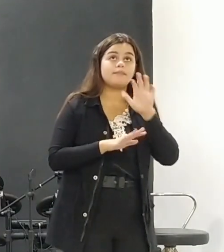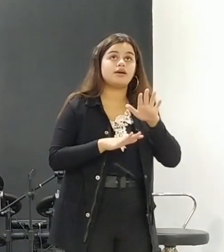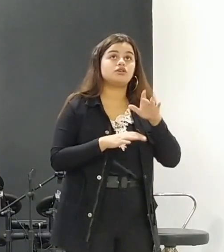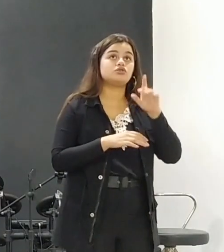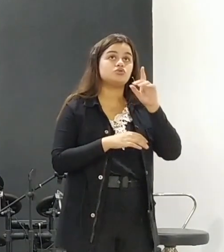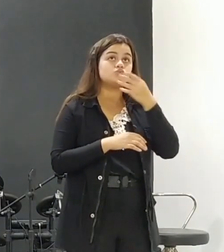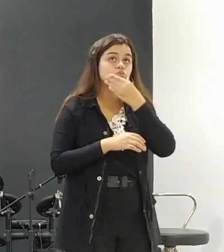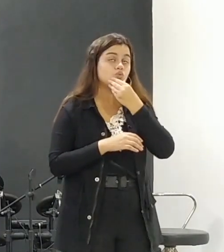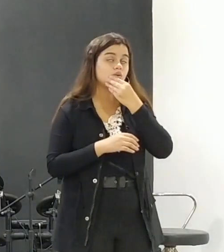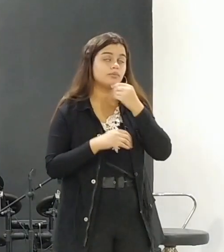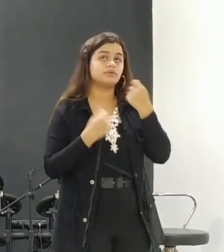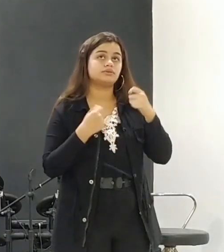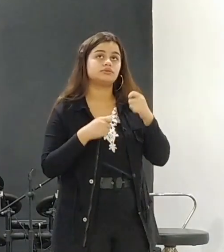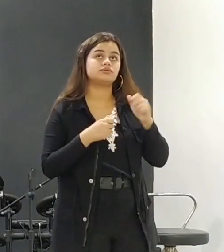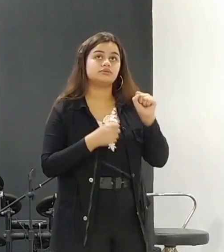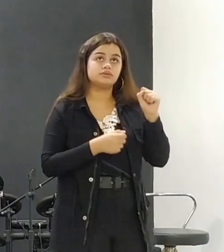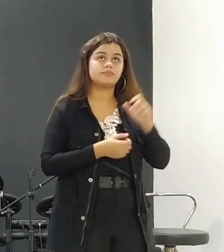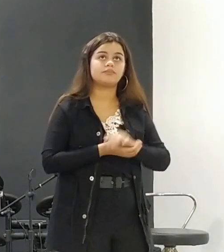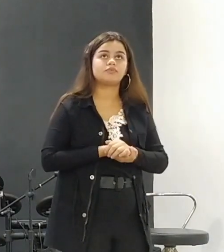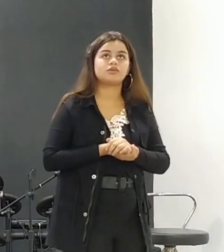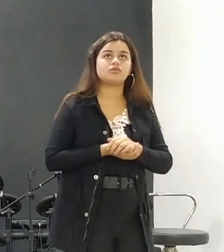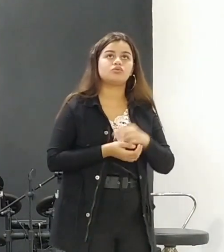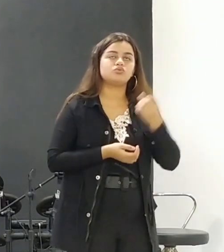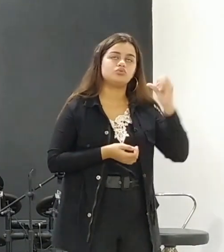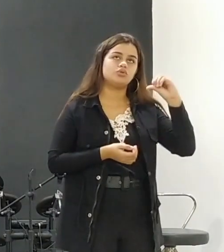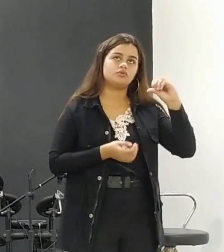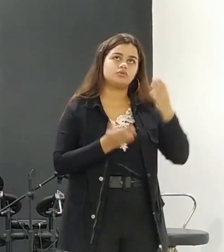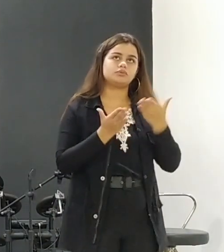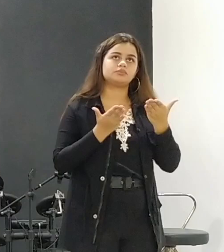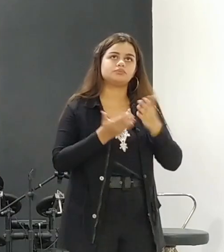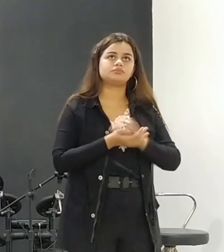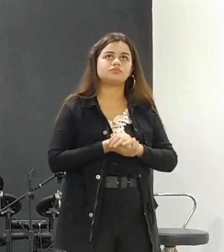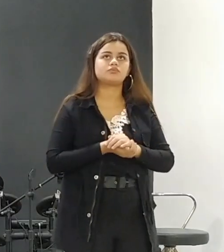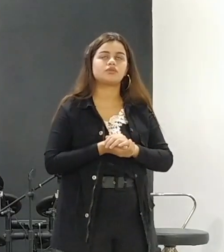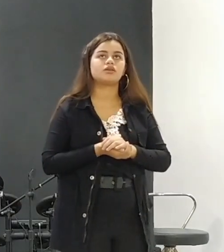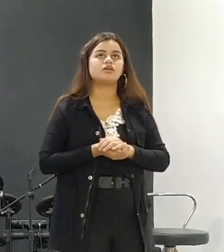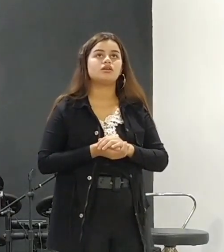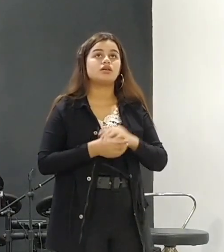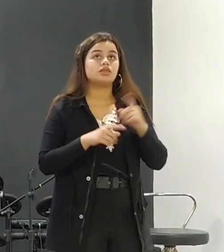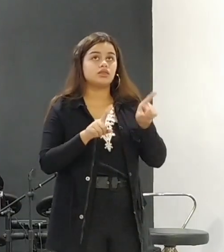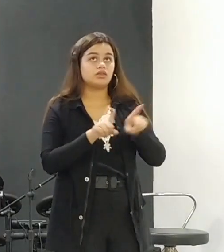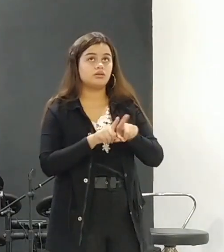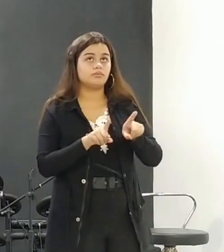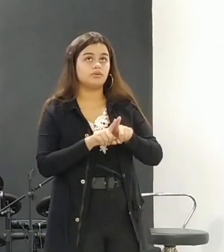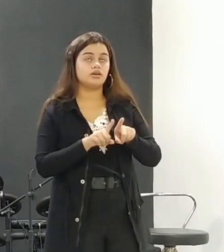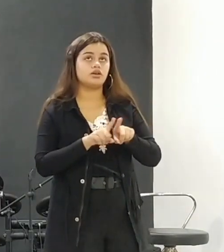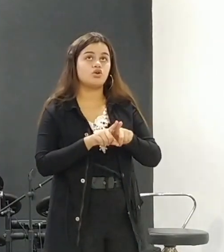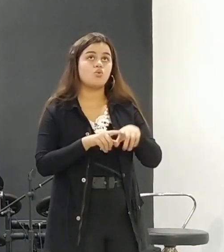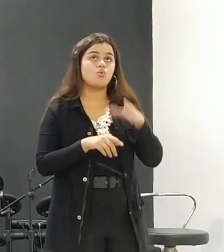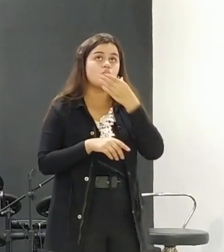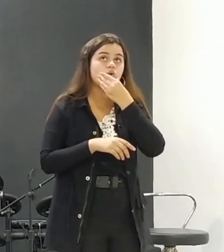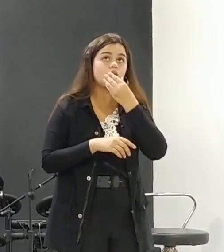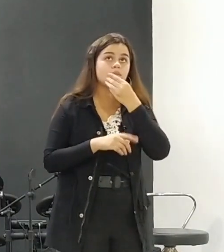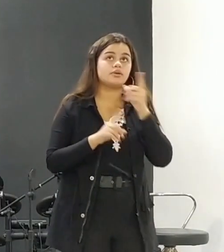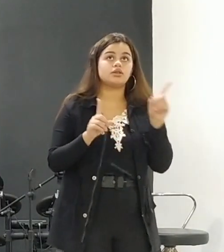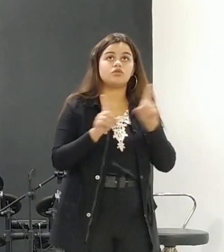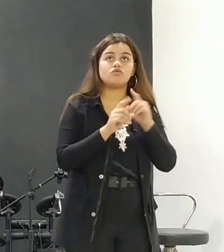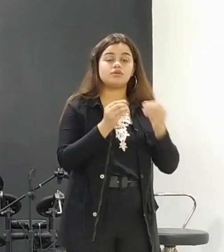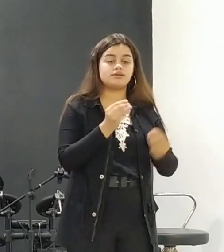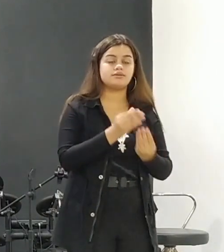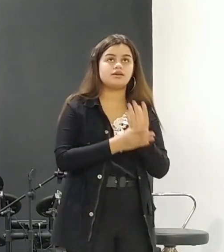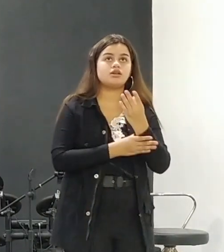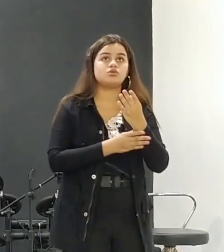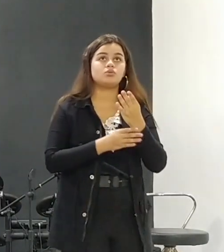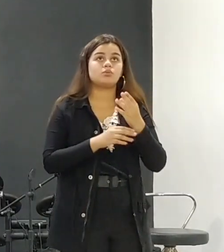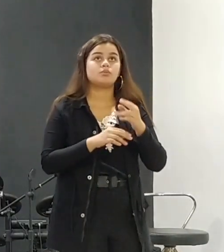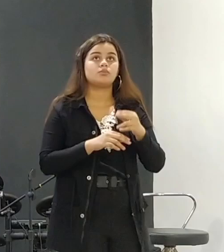ali. Depois, vamos ler também de 9. Portanto, porque também o homem não foi criado por causa